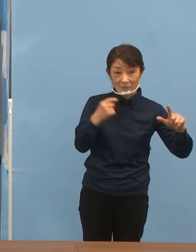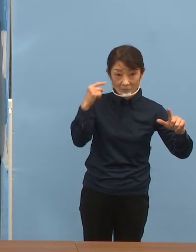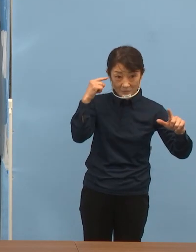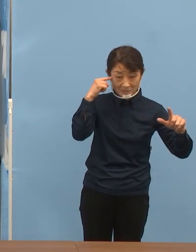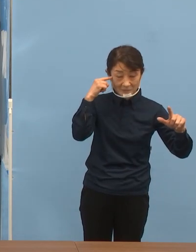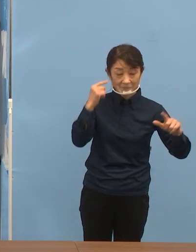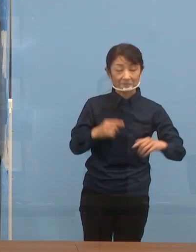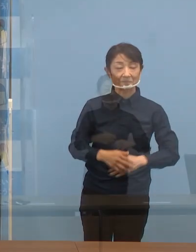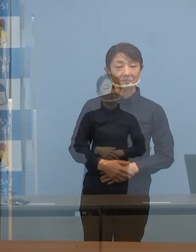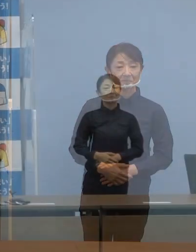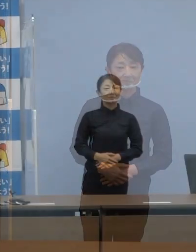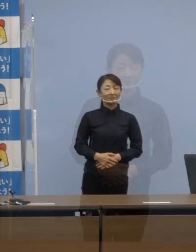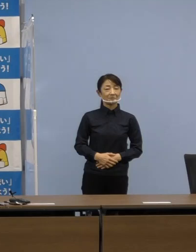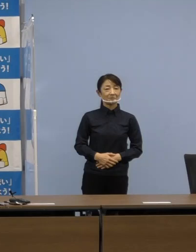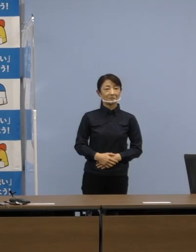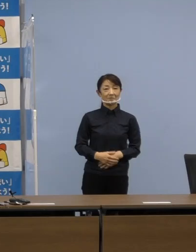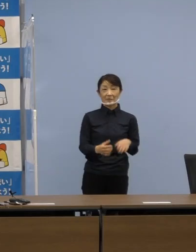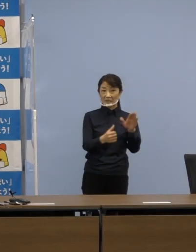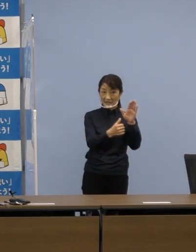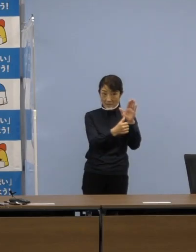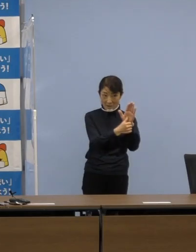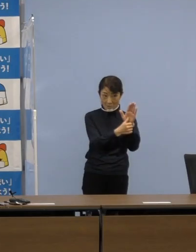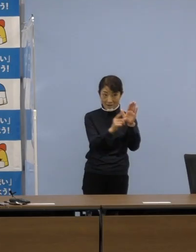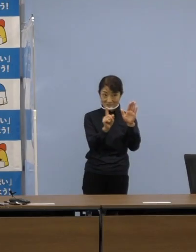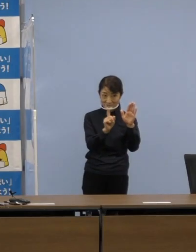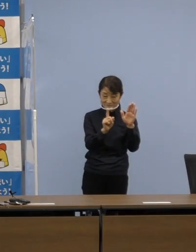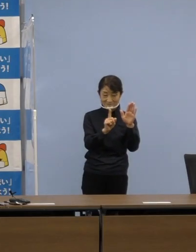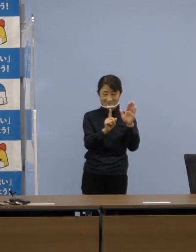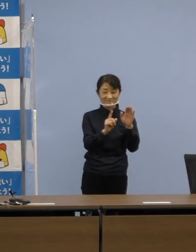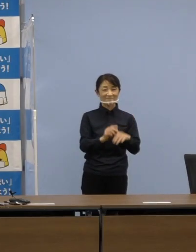。名前はですね、